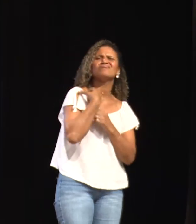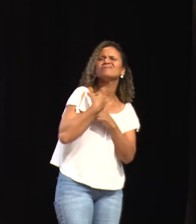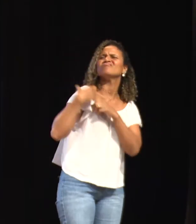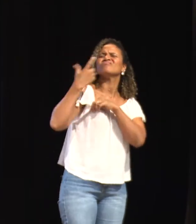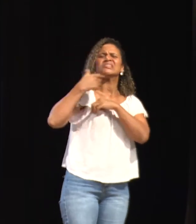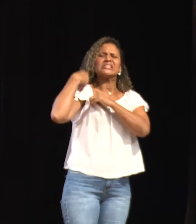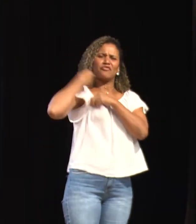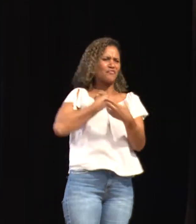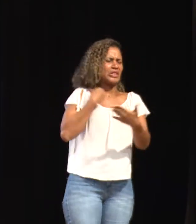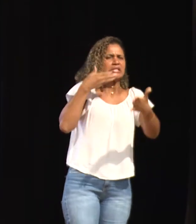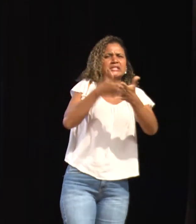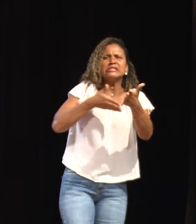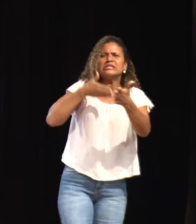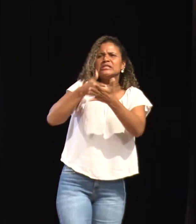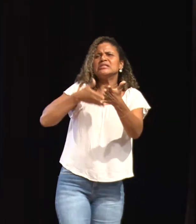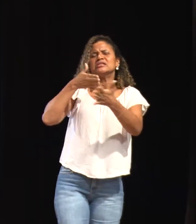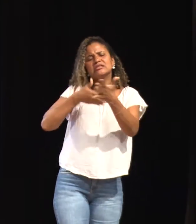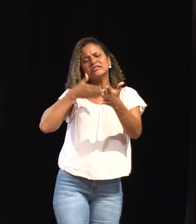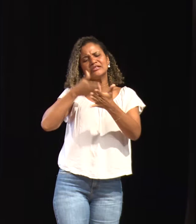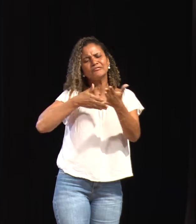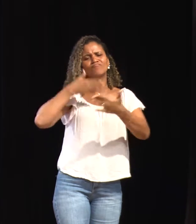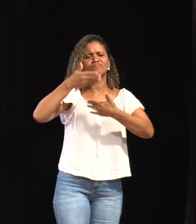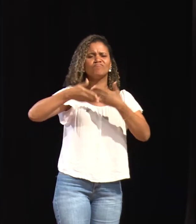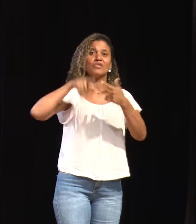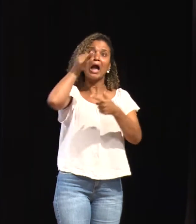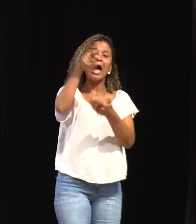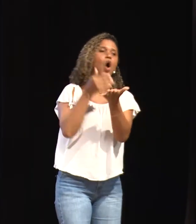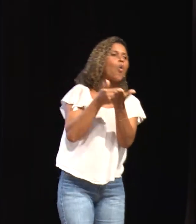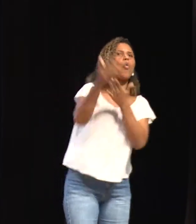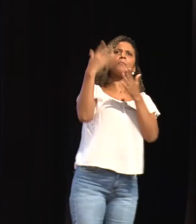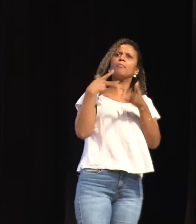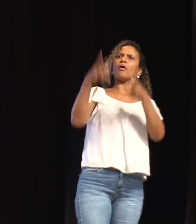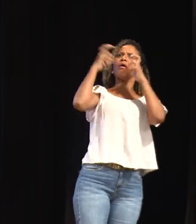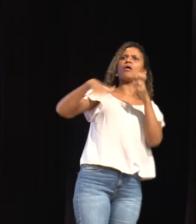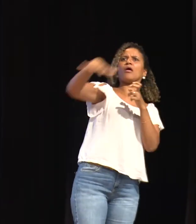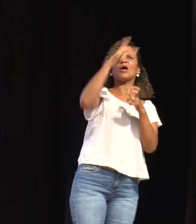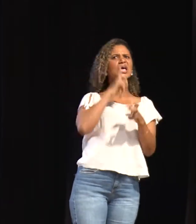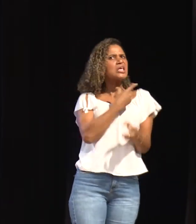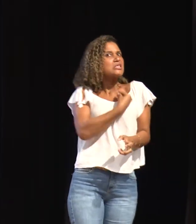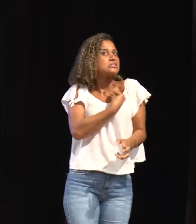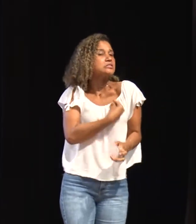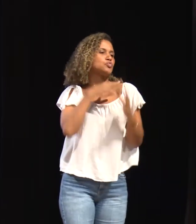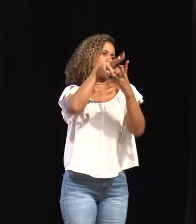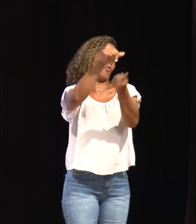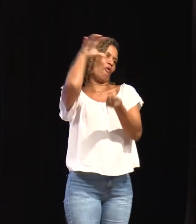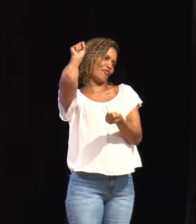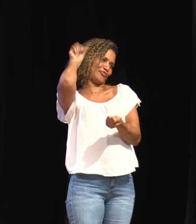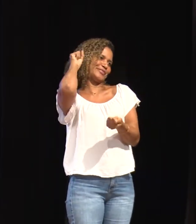sentia assim, muito deprimida, muito chateada. Começaram a se ter várias barreiras nesse espaço, né?